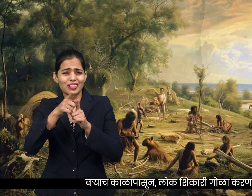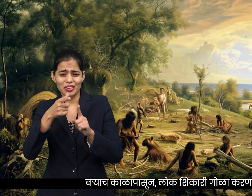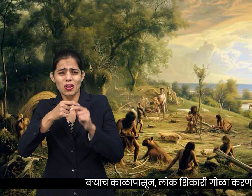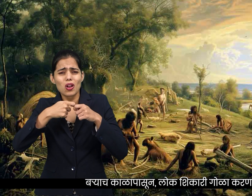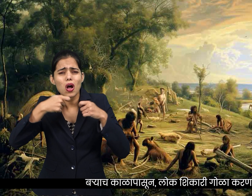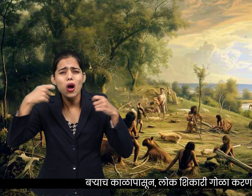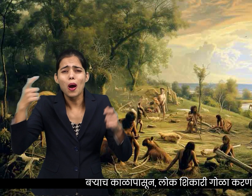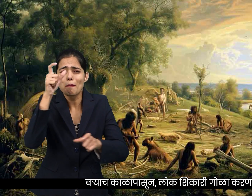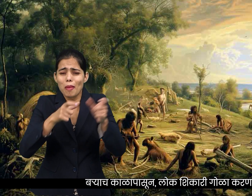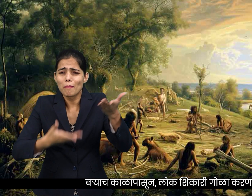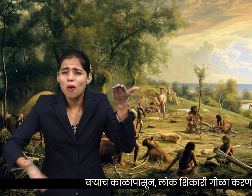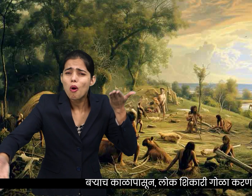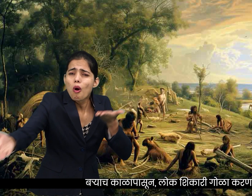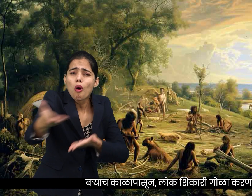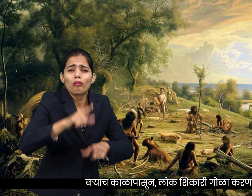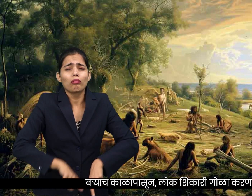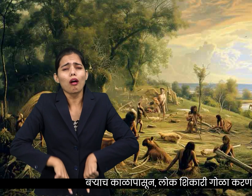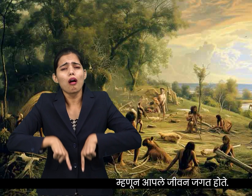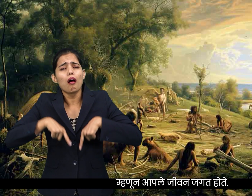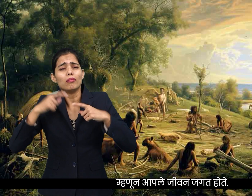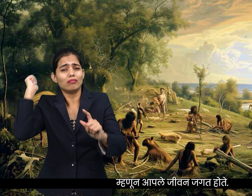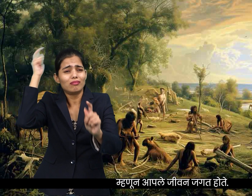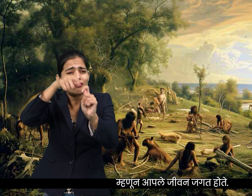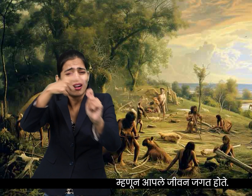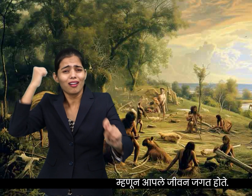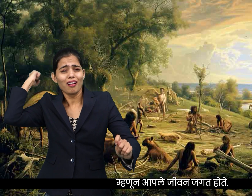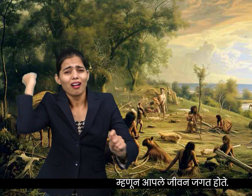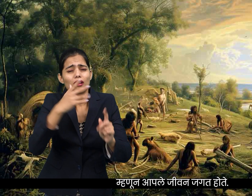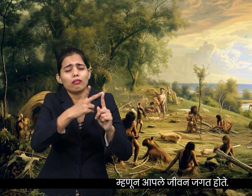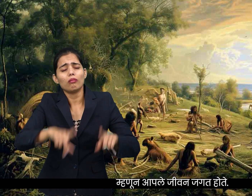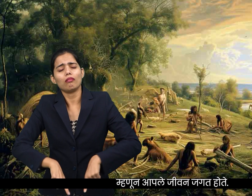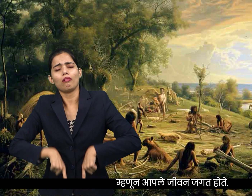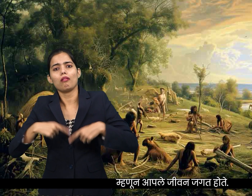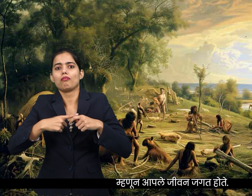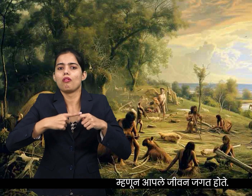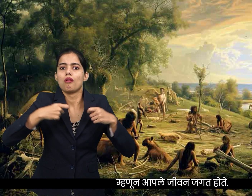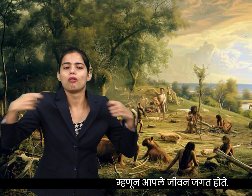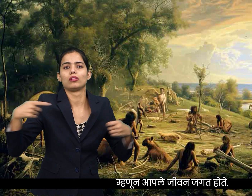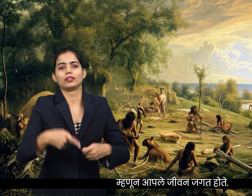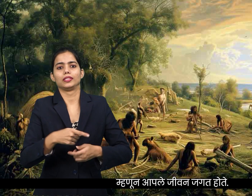बऱ्याच काळापासून लोक शिकारी गोळा करणारे म्हणून आपले जीवन जगत होते.